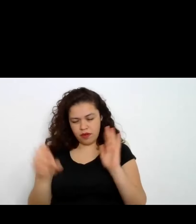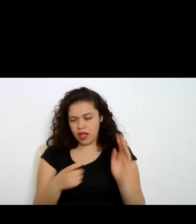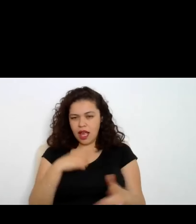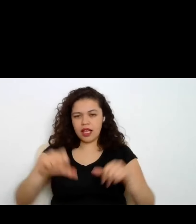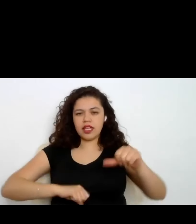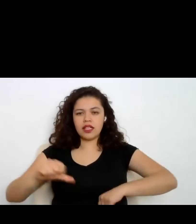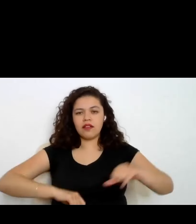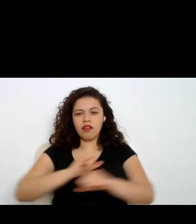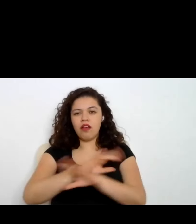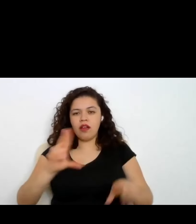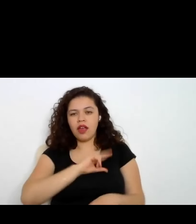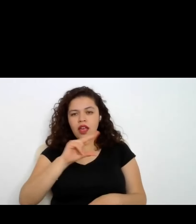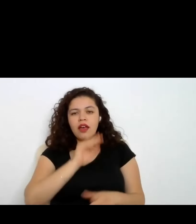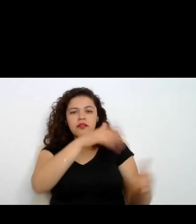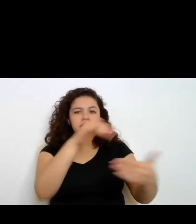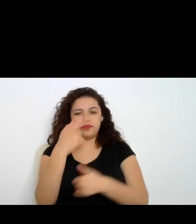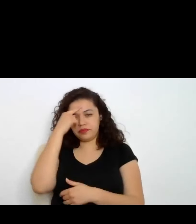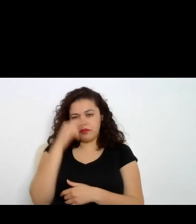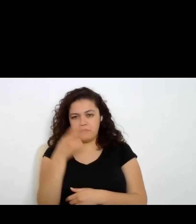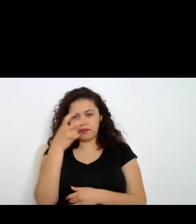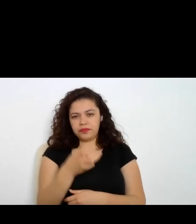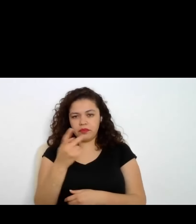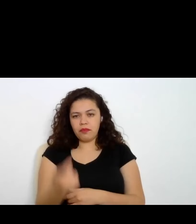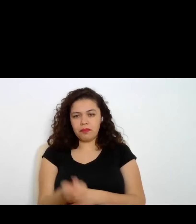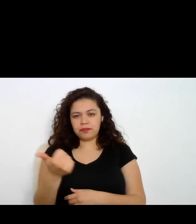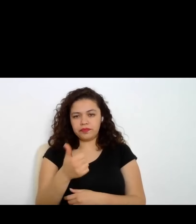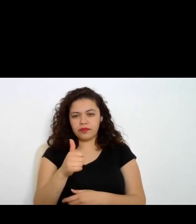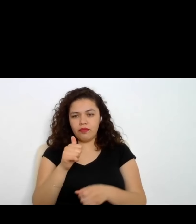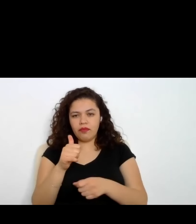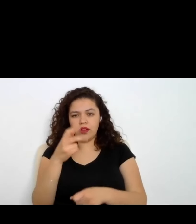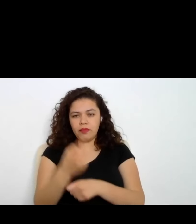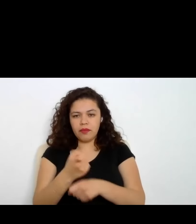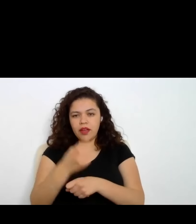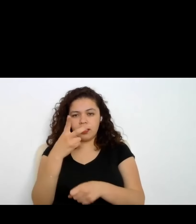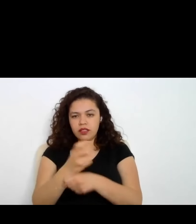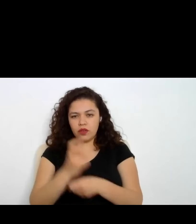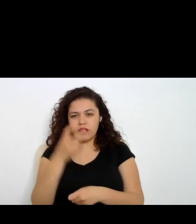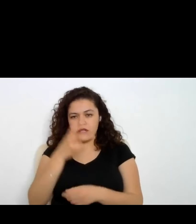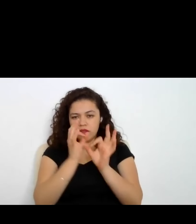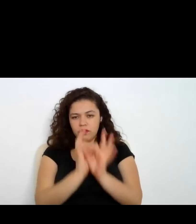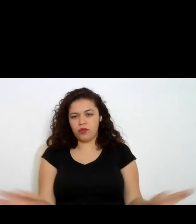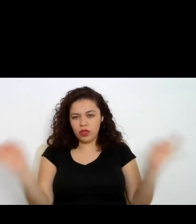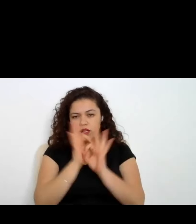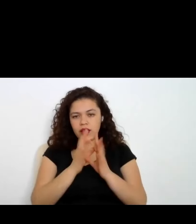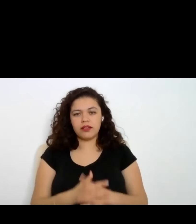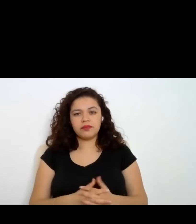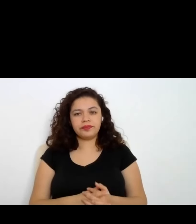datos personales y que son las finalidades primarias y secundarias, es muy importante, porque si yo